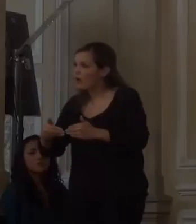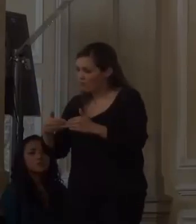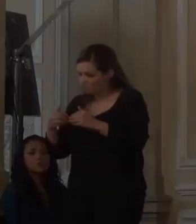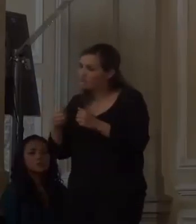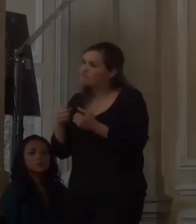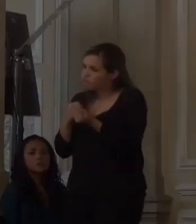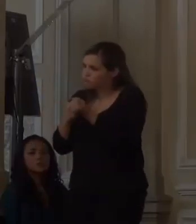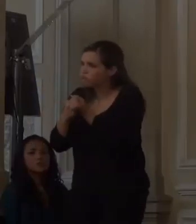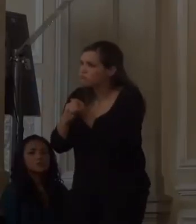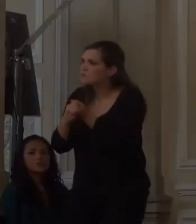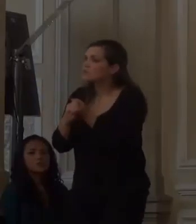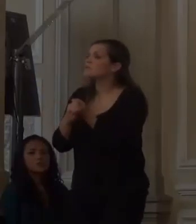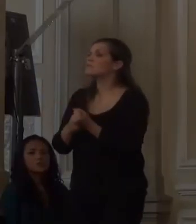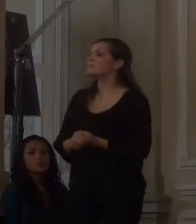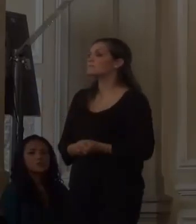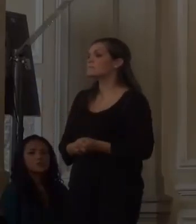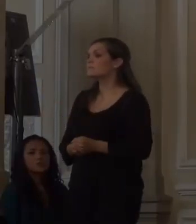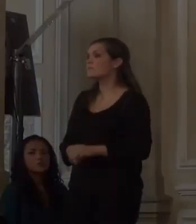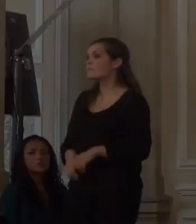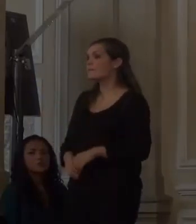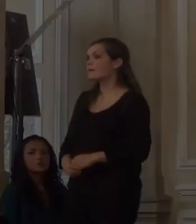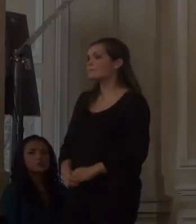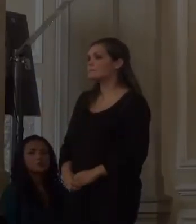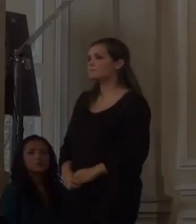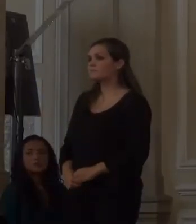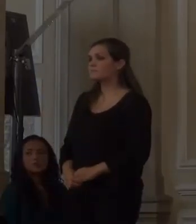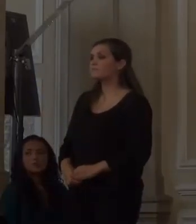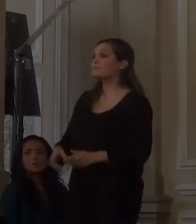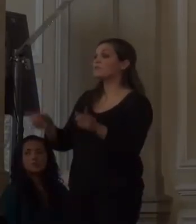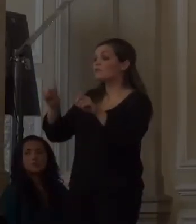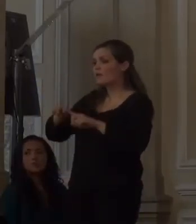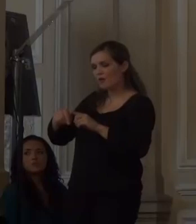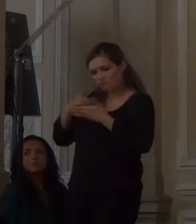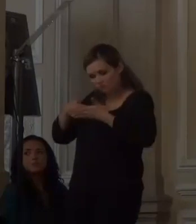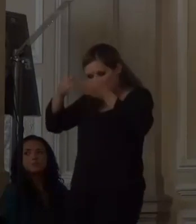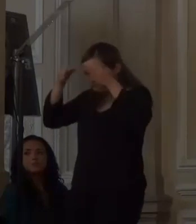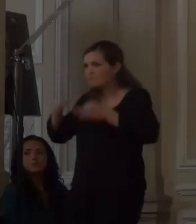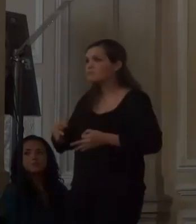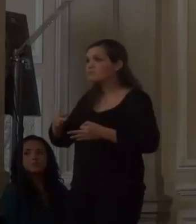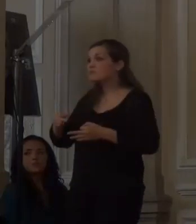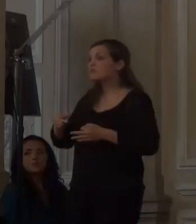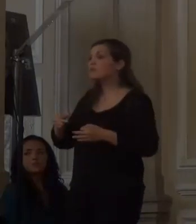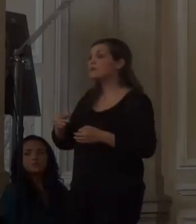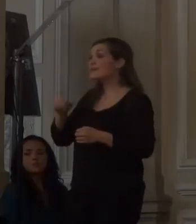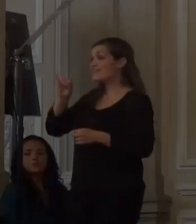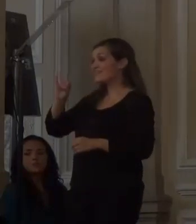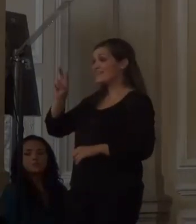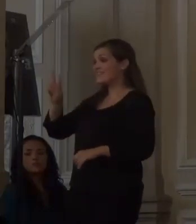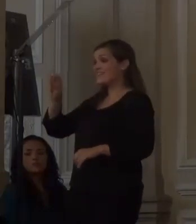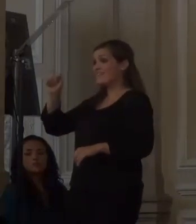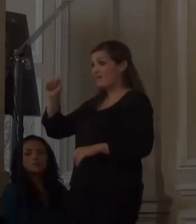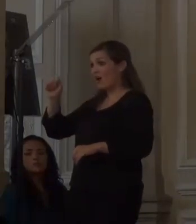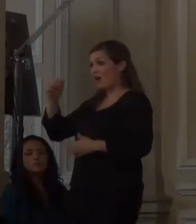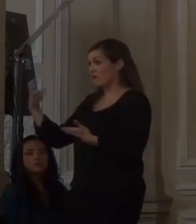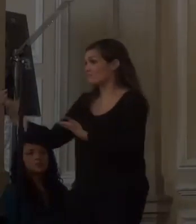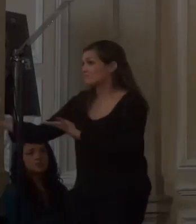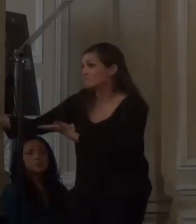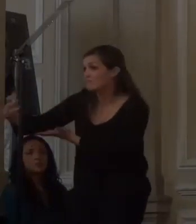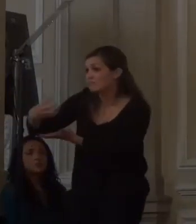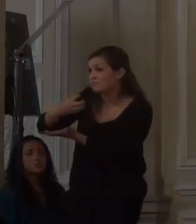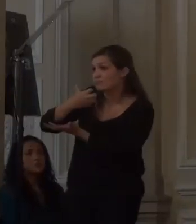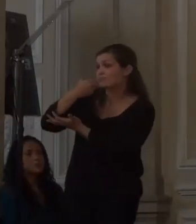Adicionalmente, se garantiza que un mínimo del 3% de los recursos del IVA que